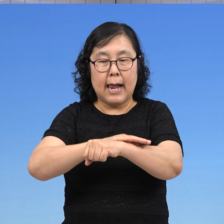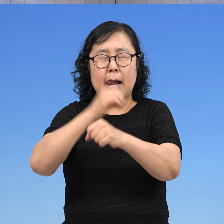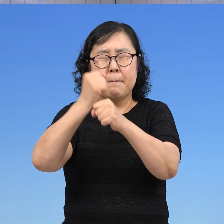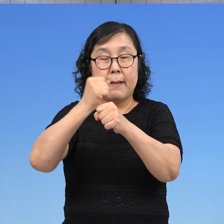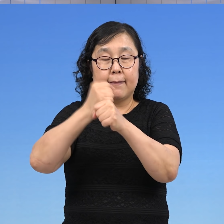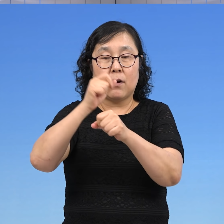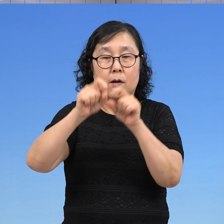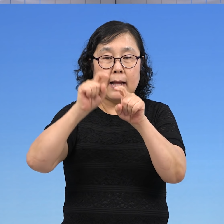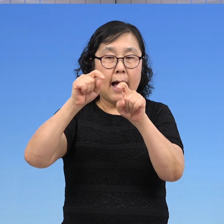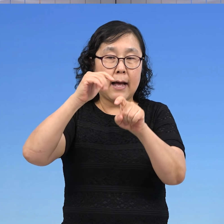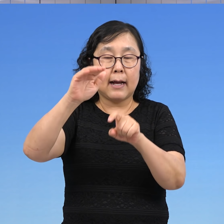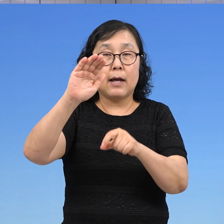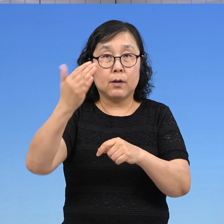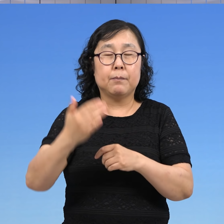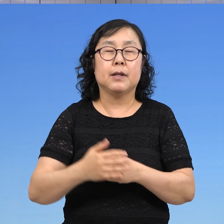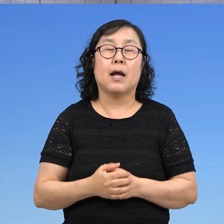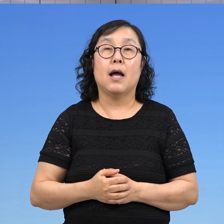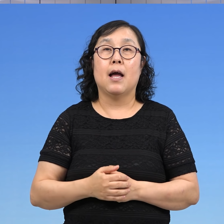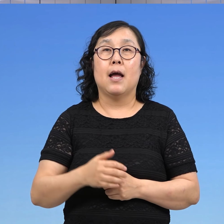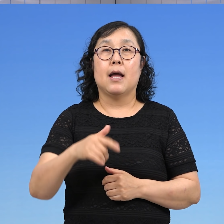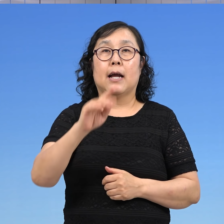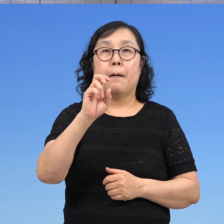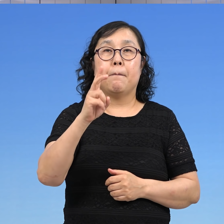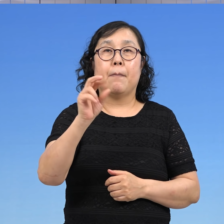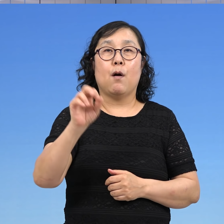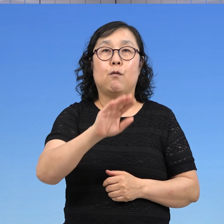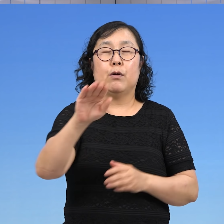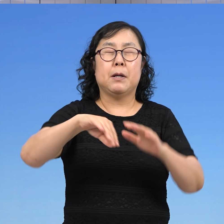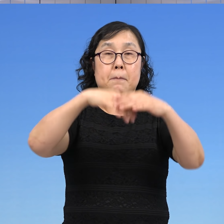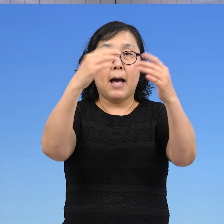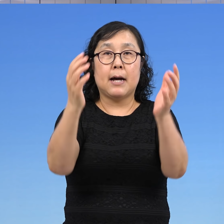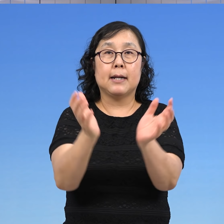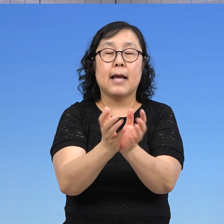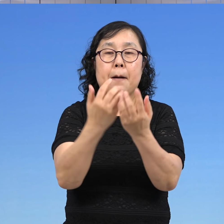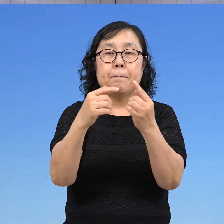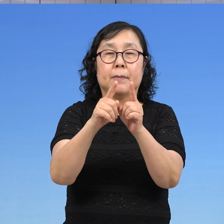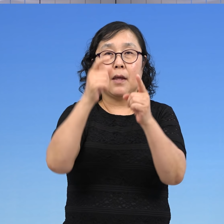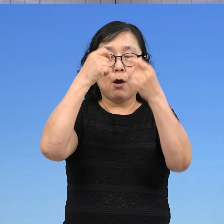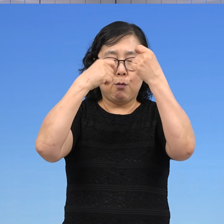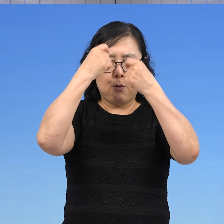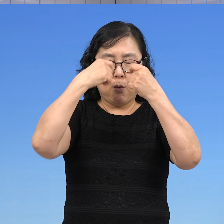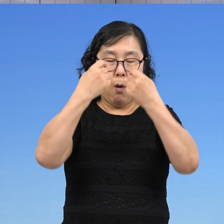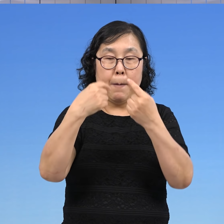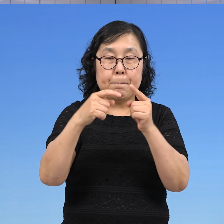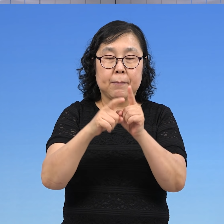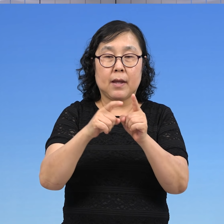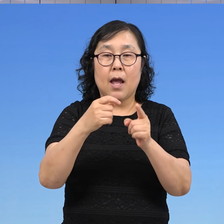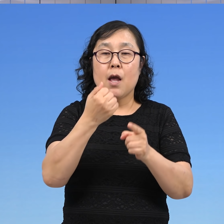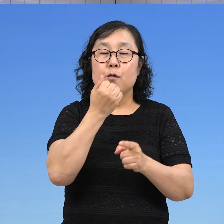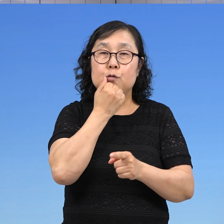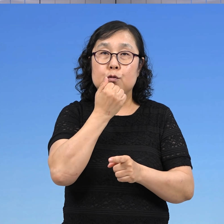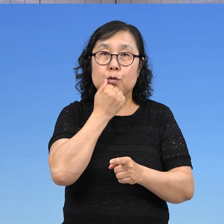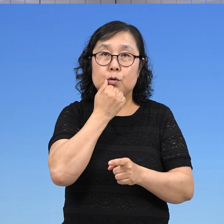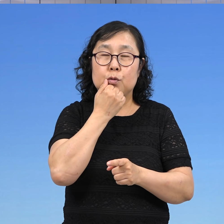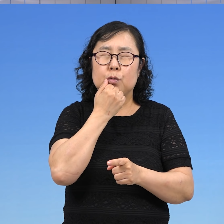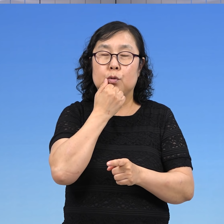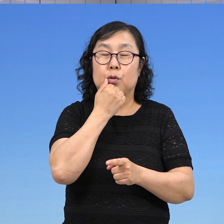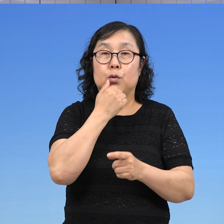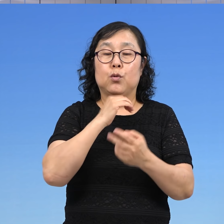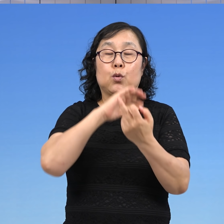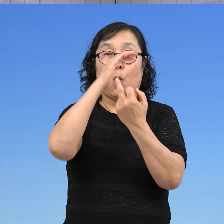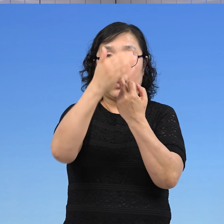우리에게 있거든요 그래서 여러분 분다 우리 교에 가평 우리 마을이 진짜 함께 울고 함께 웃는 동산 특히